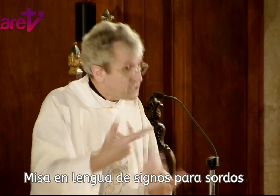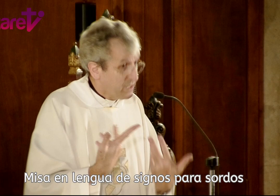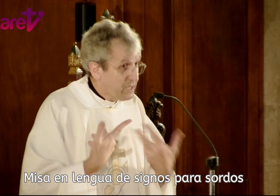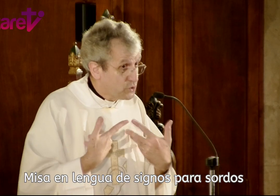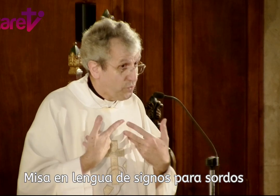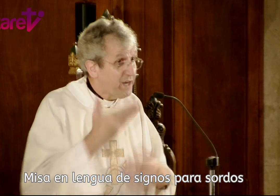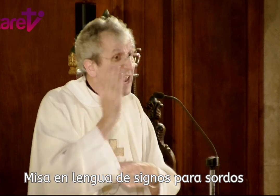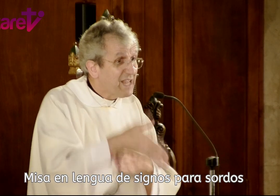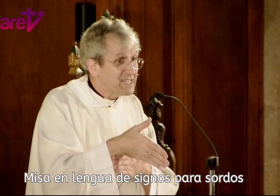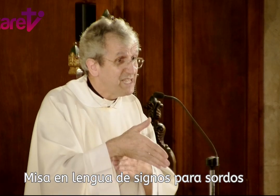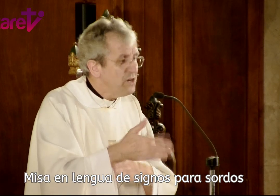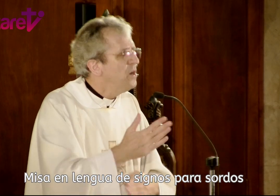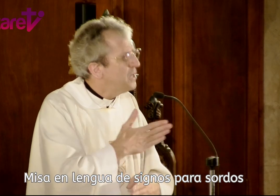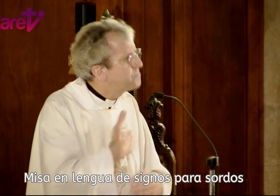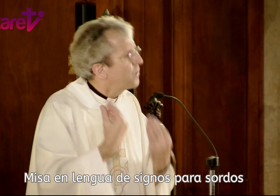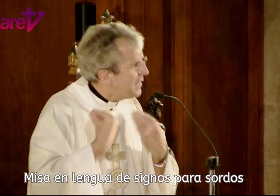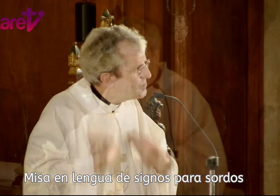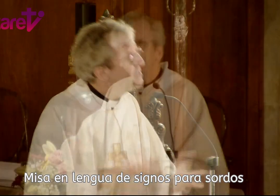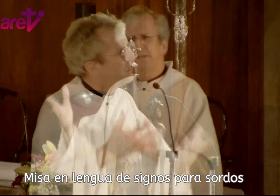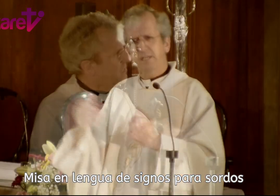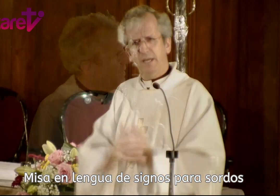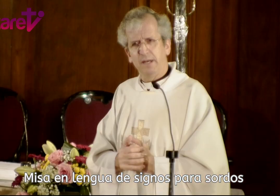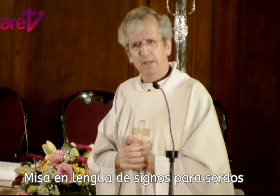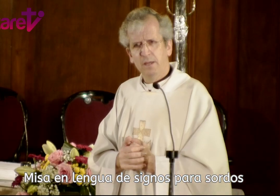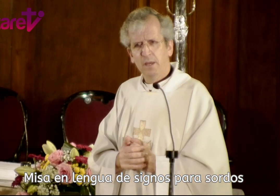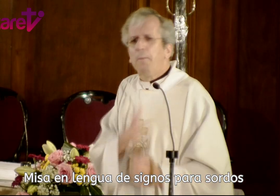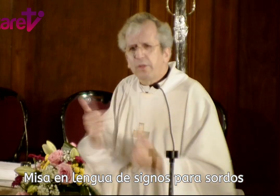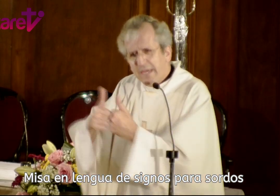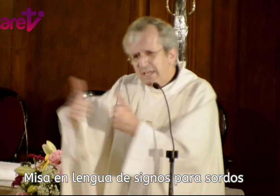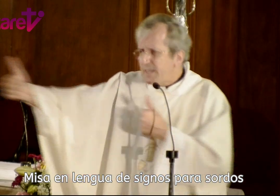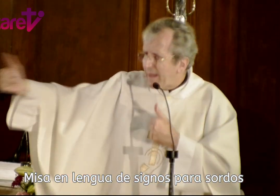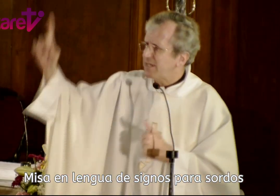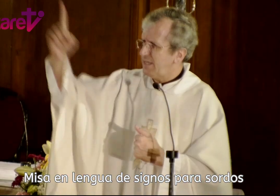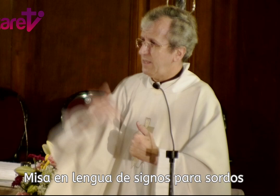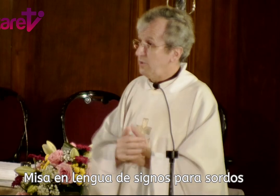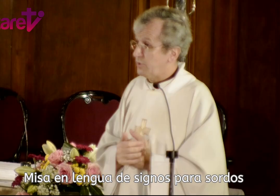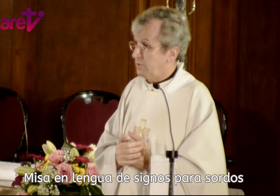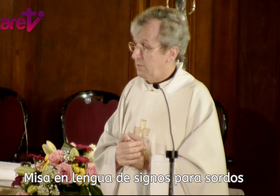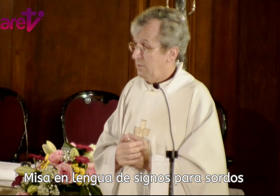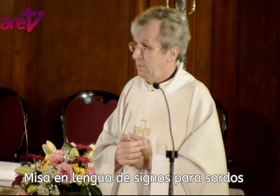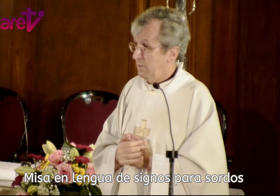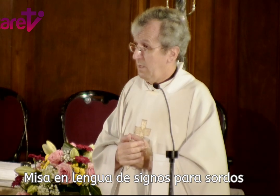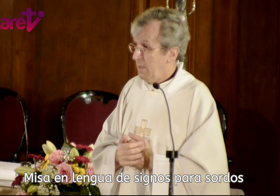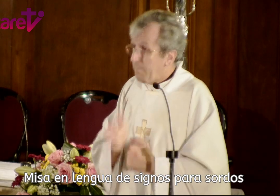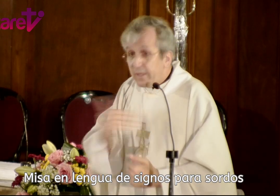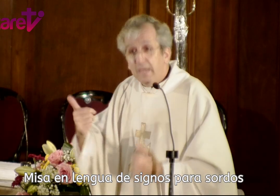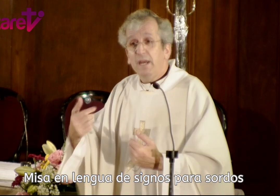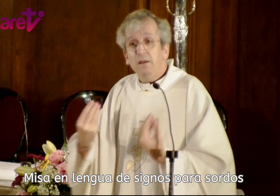que sufren el castigo es porque ellas mismas quieren, porque quieren separarse de Dios, porque quieren